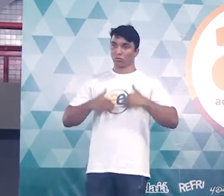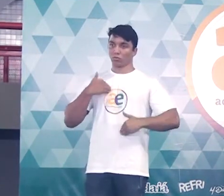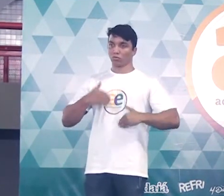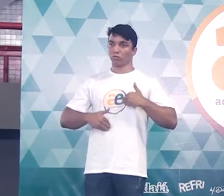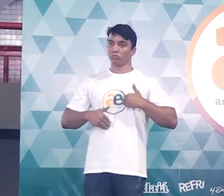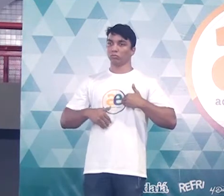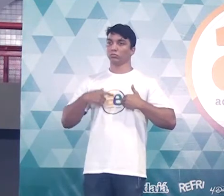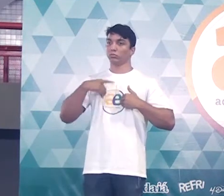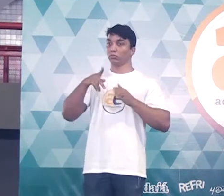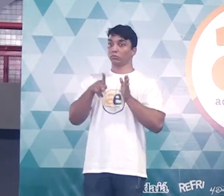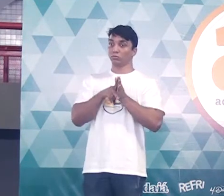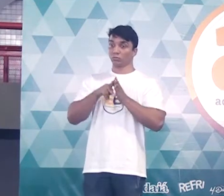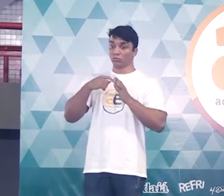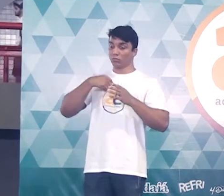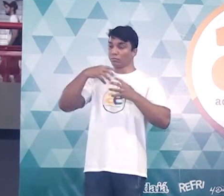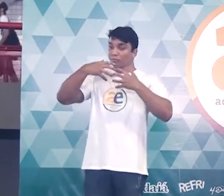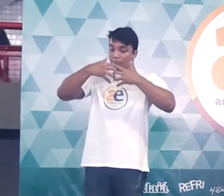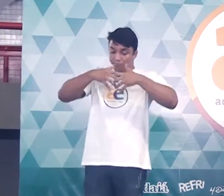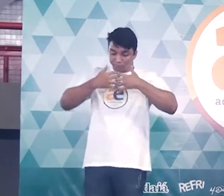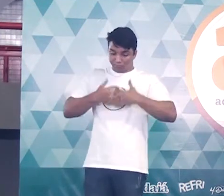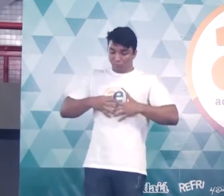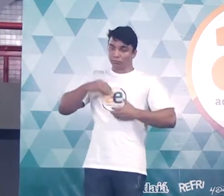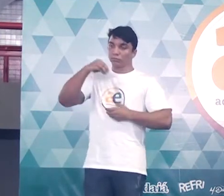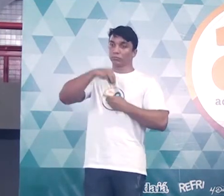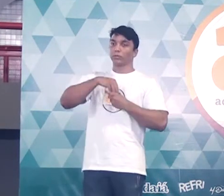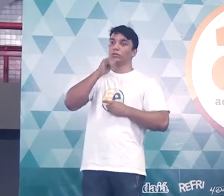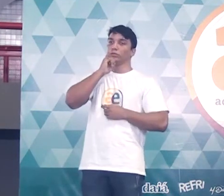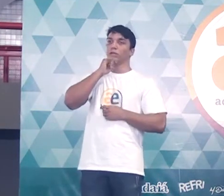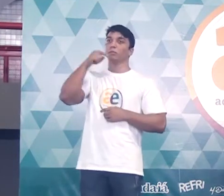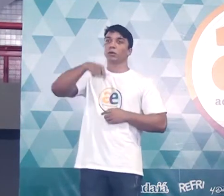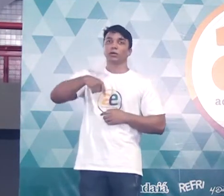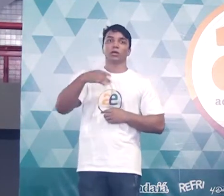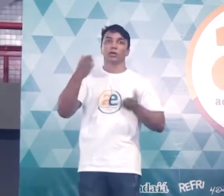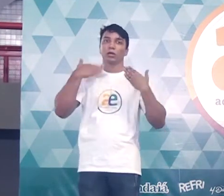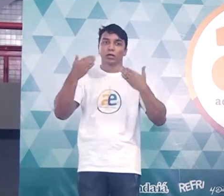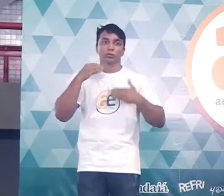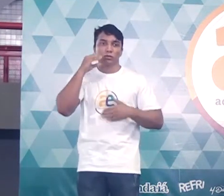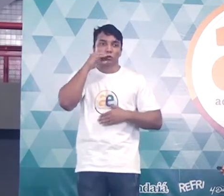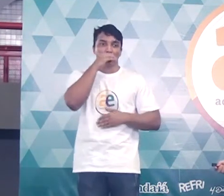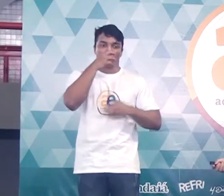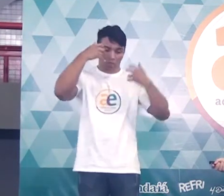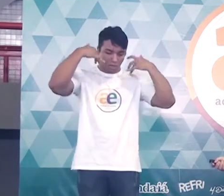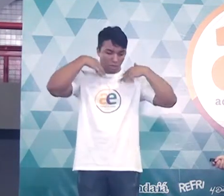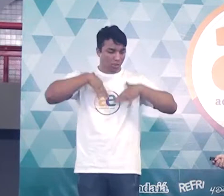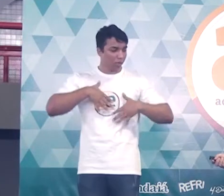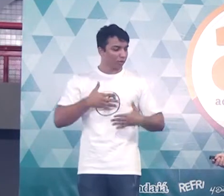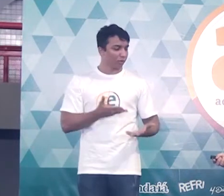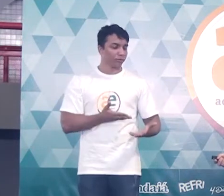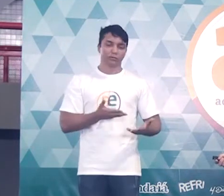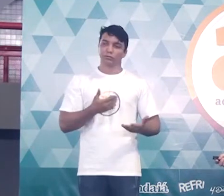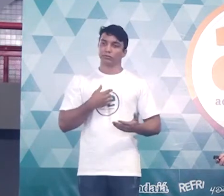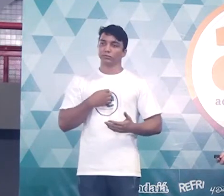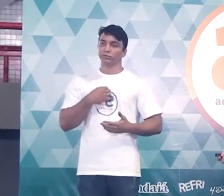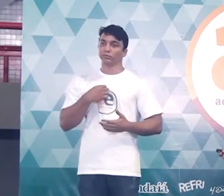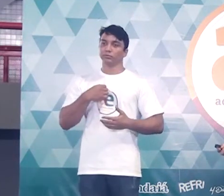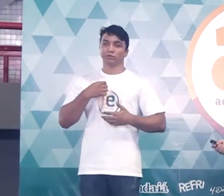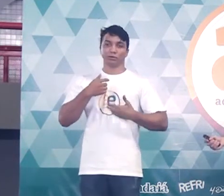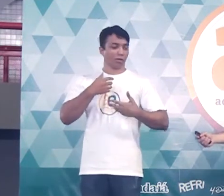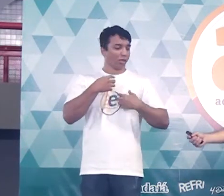tenha controle do bulbo. Porque o nosso organismo, por exemplo, está quente aqui, pegando fogo, olha o que está acontecendo. Ó. Eu estou me